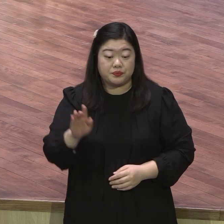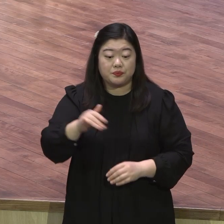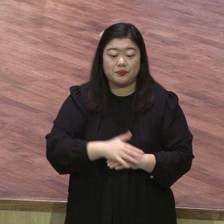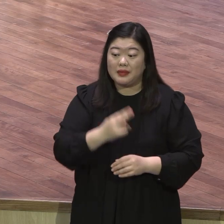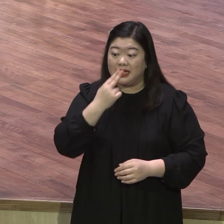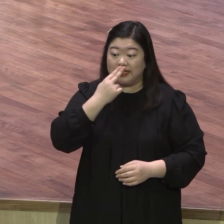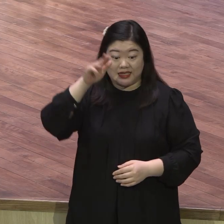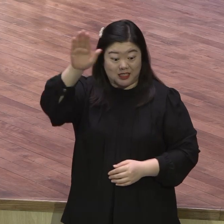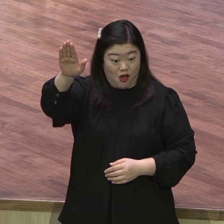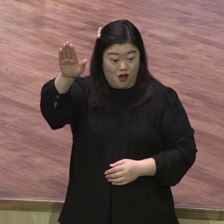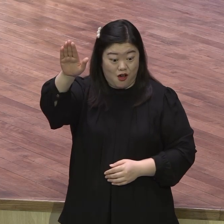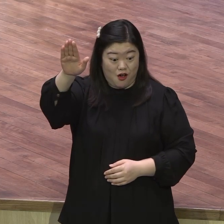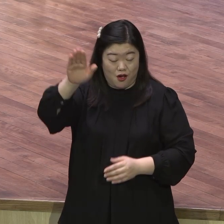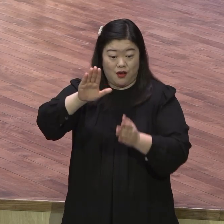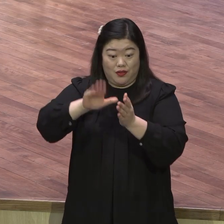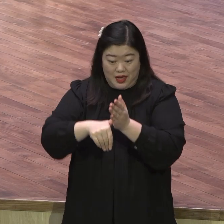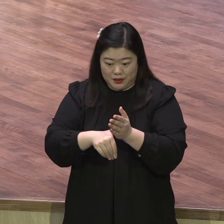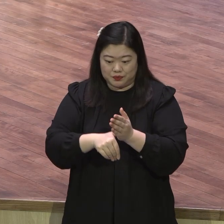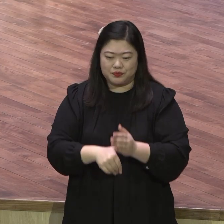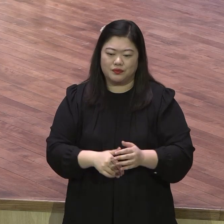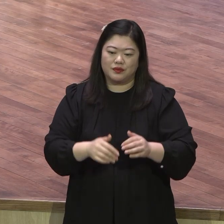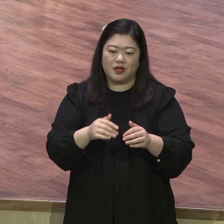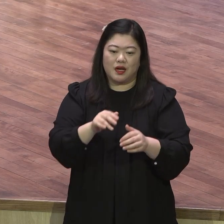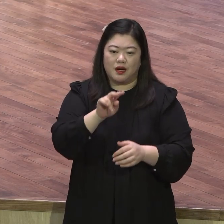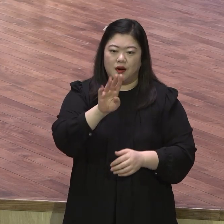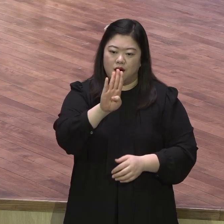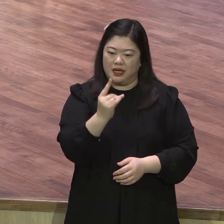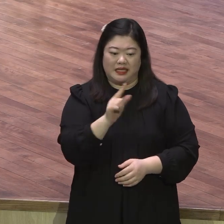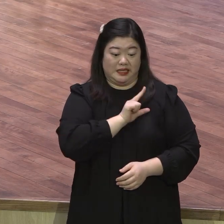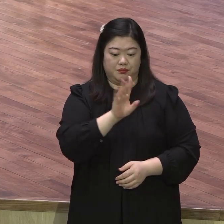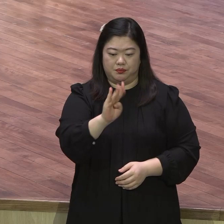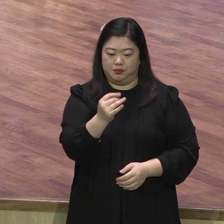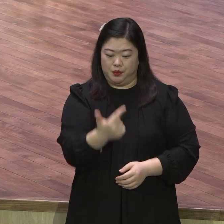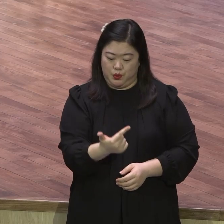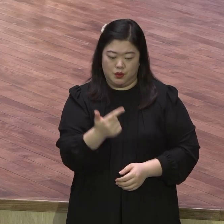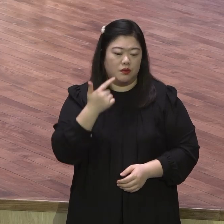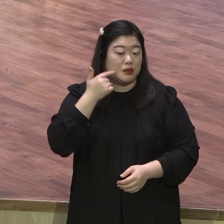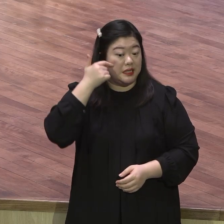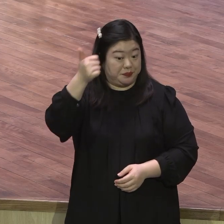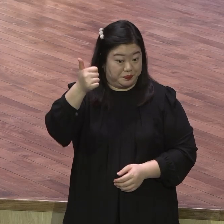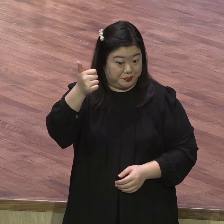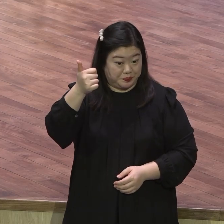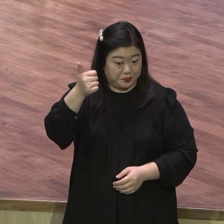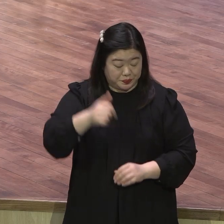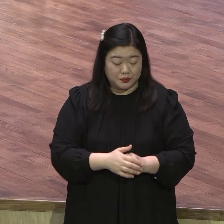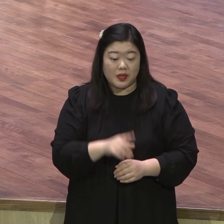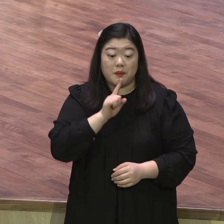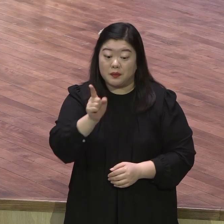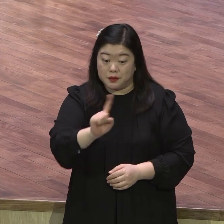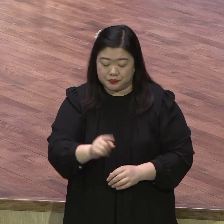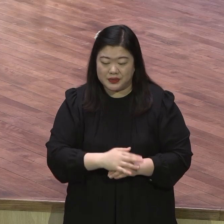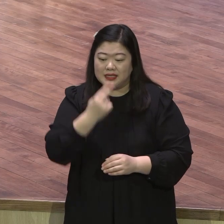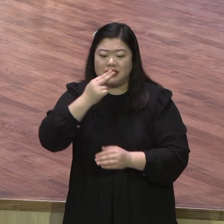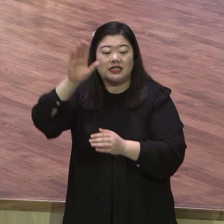독일의 유명한 본헤프라고 하는 목사요 신학자가 있습니다. 본헤프 이런 고백 했습니다.